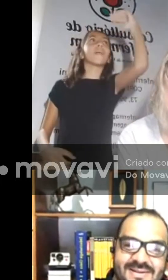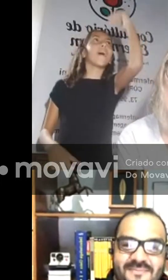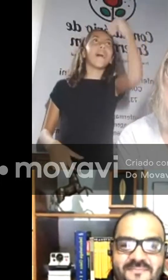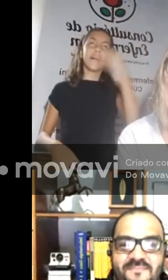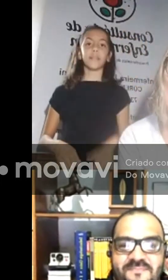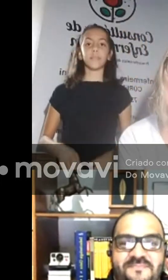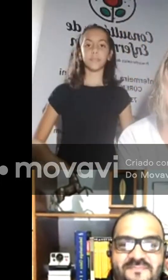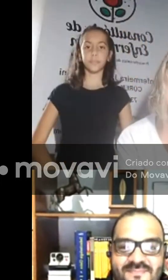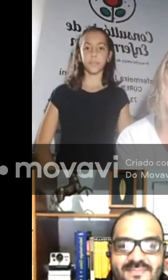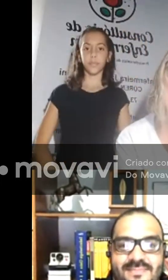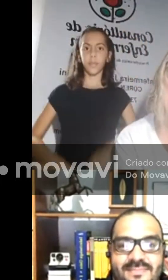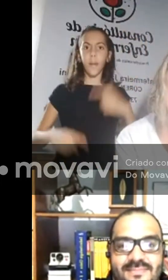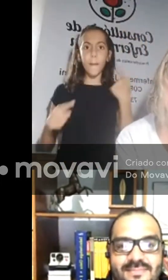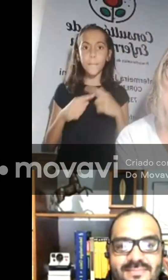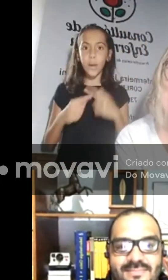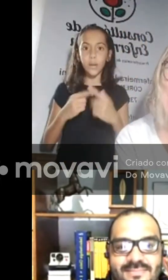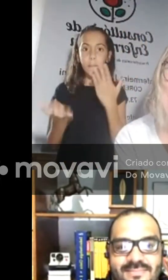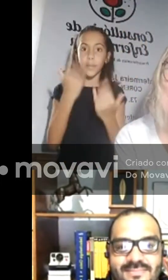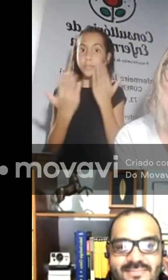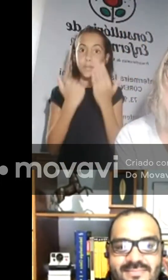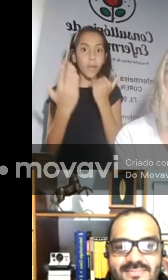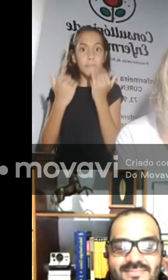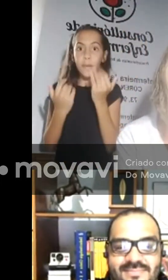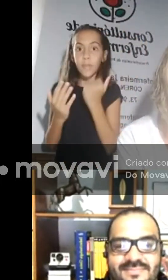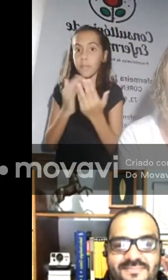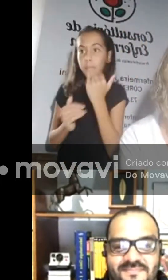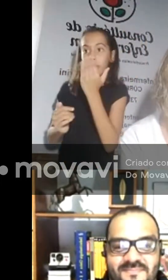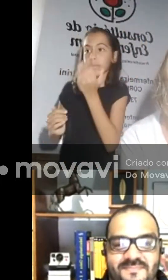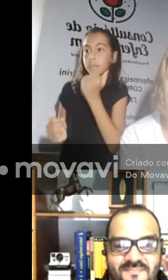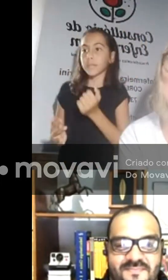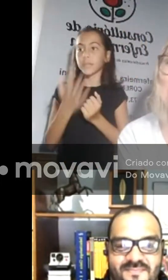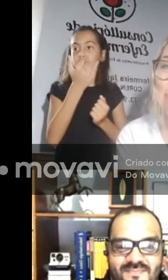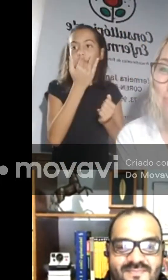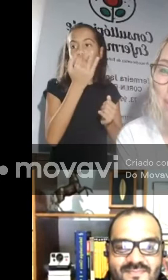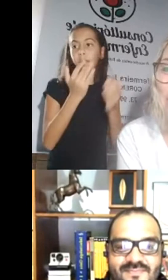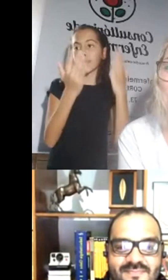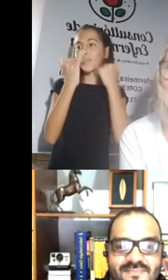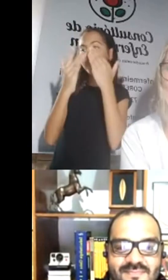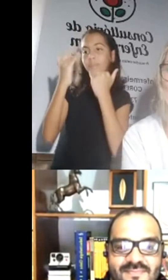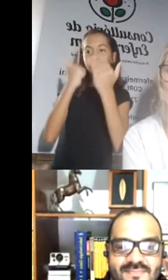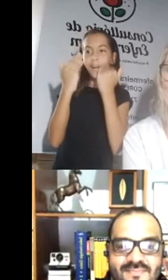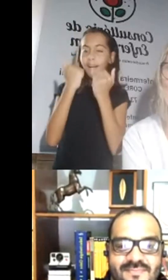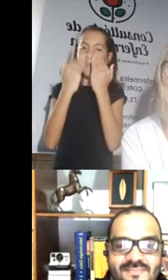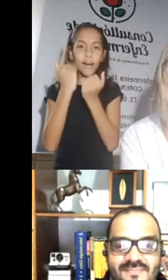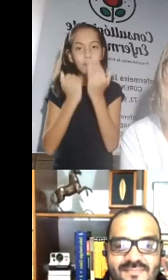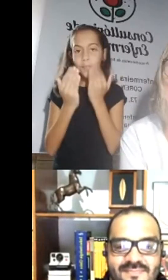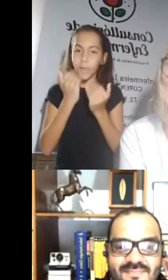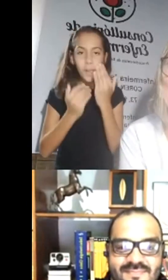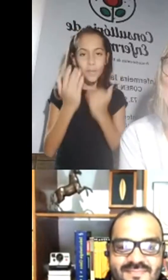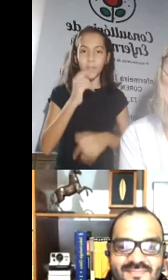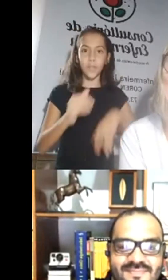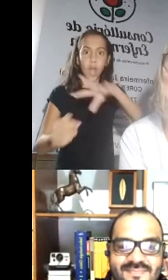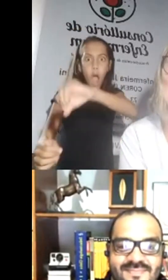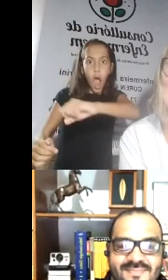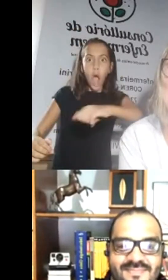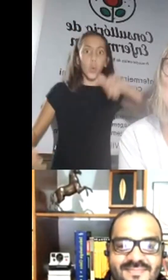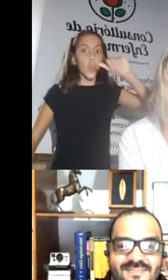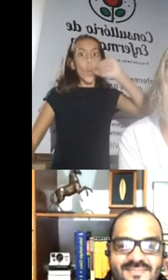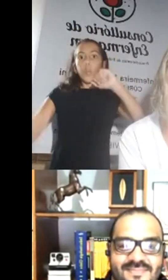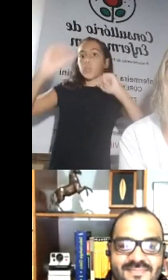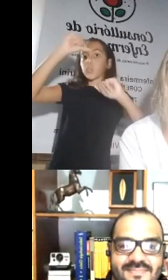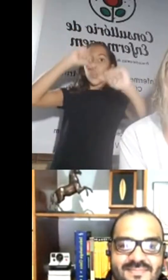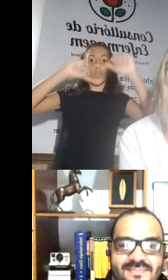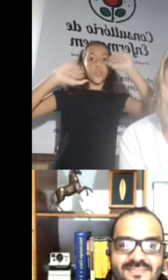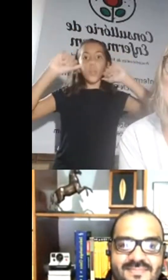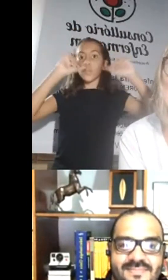Diogo? Eu fico toda hora, vou na geladeira como uma coisa. Vou, bebo um suco, bebo alguma coisa. E é assim, ai